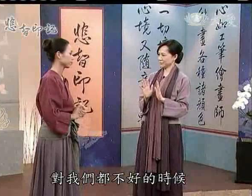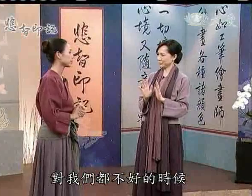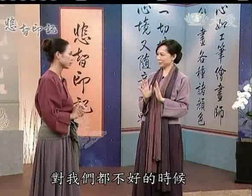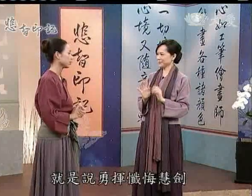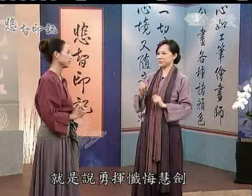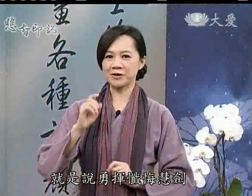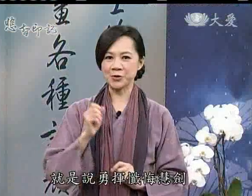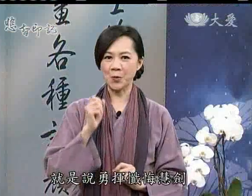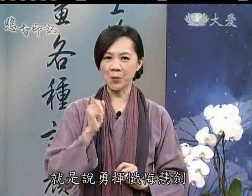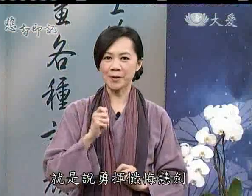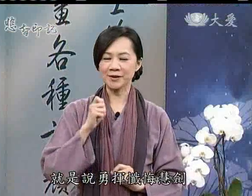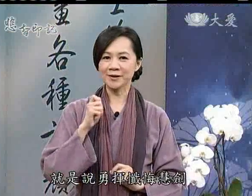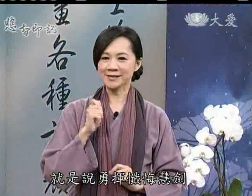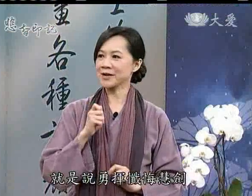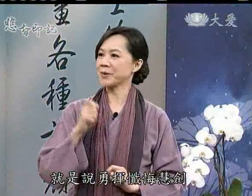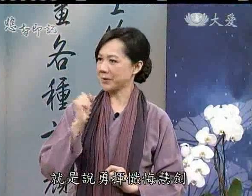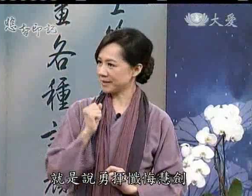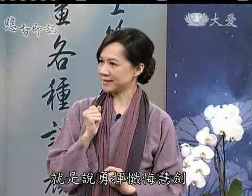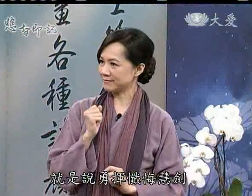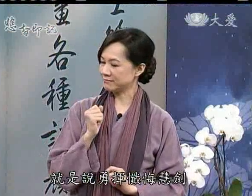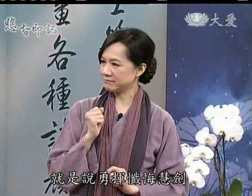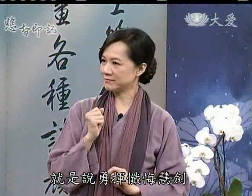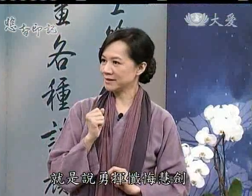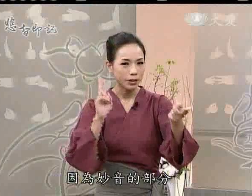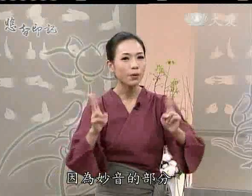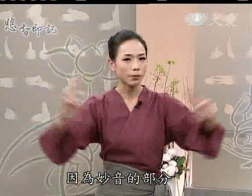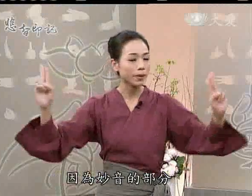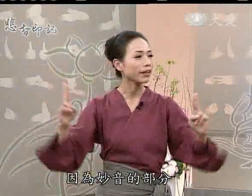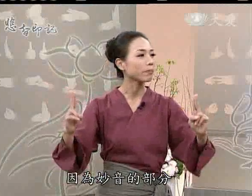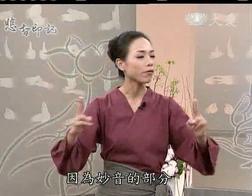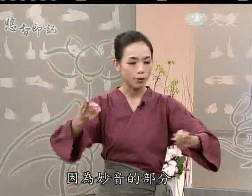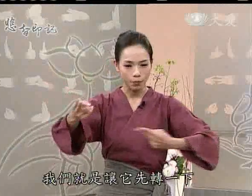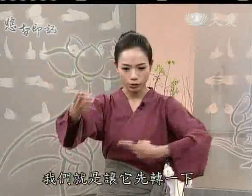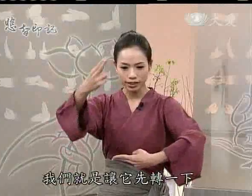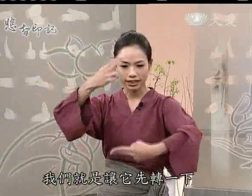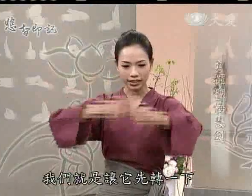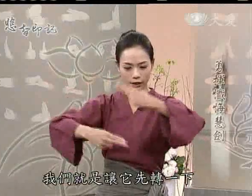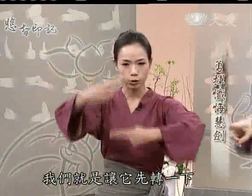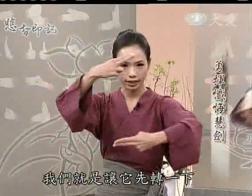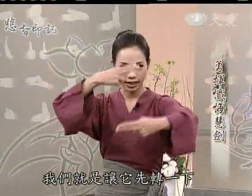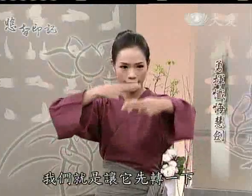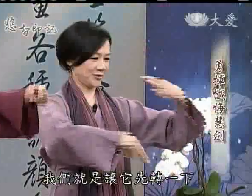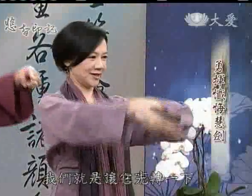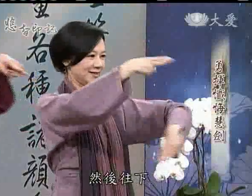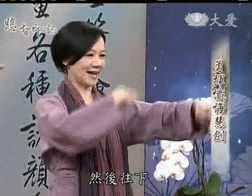时候，就是说永辉忏悔会见。 因为妙音的部分，我们就是让它先转一下， 转一下， 然后往